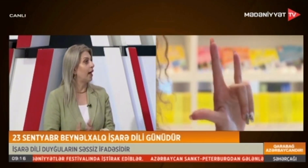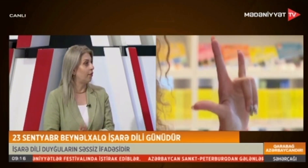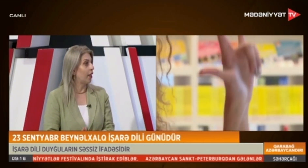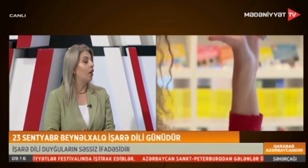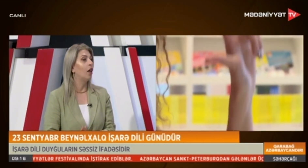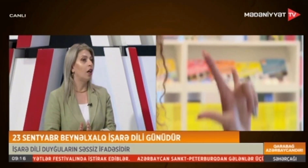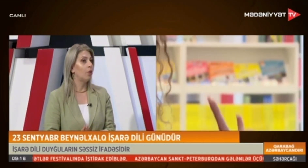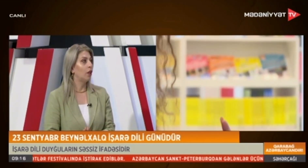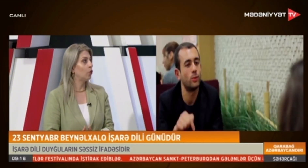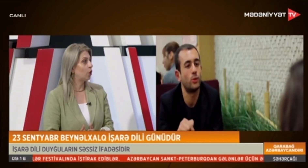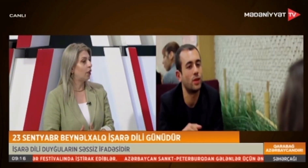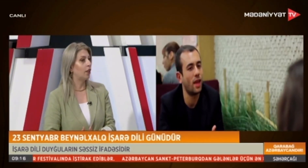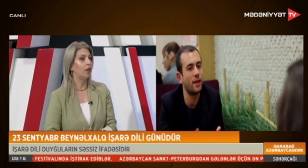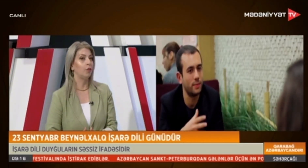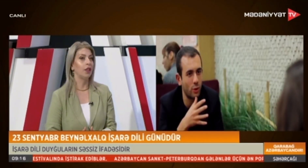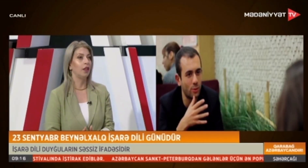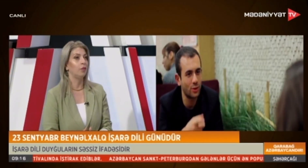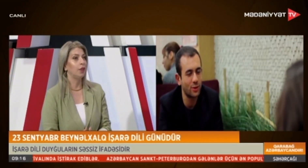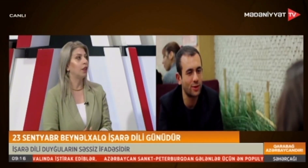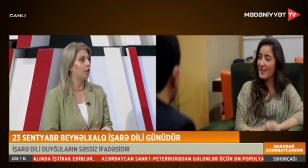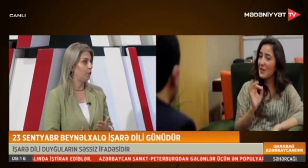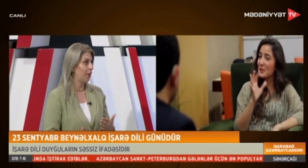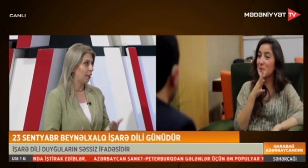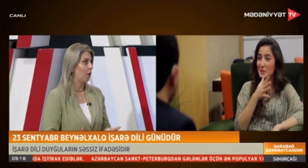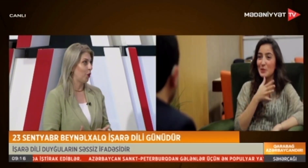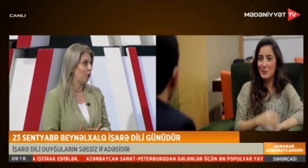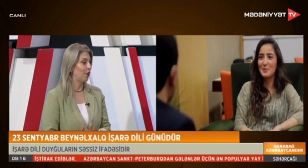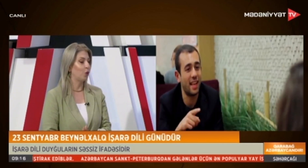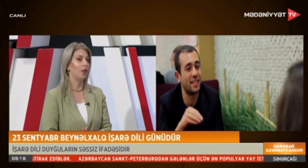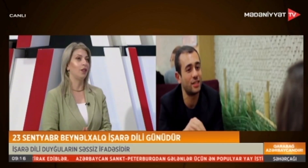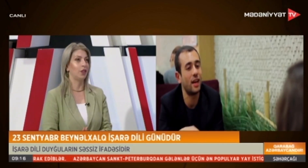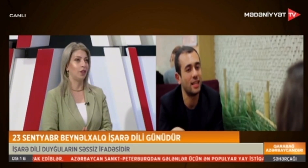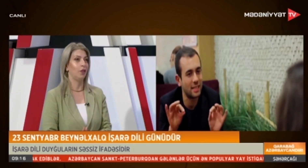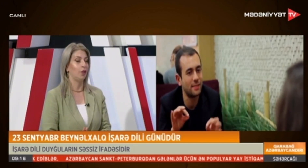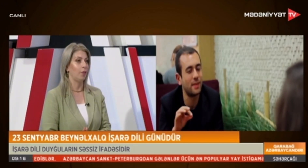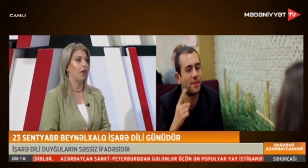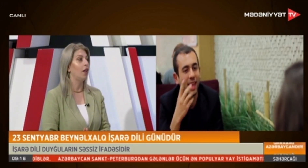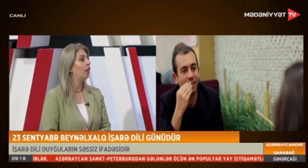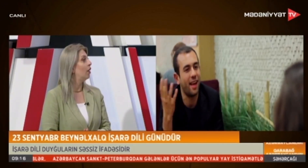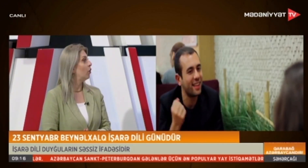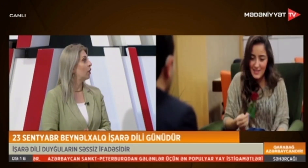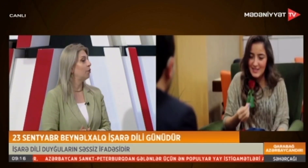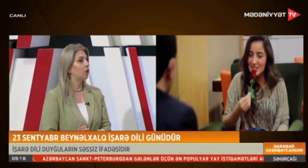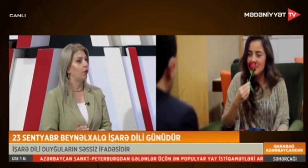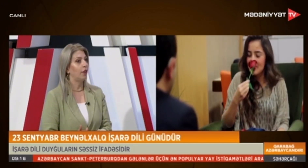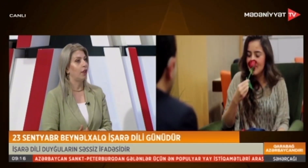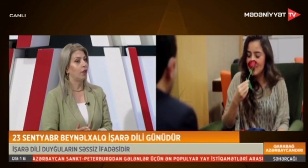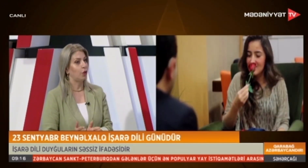hərfləri. Amma uşaqlara, ümumiyyətlə, ilk məktəbdən başlayır da uşaqlar jest dilini öyrənməyə. Onlara biz lövhədə